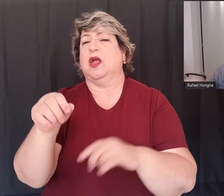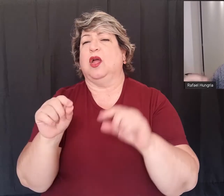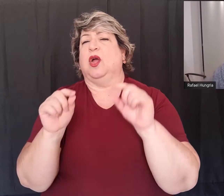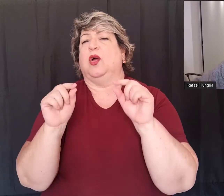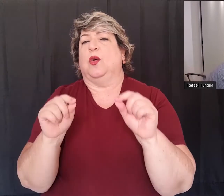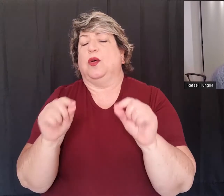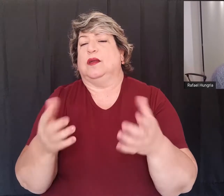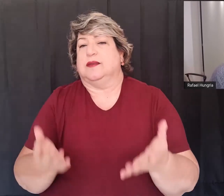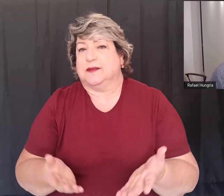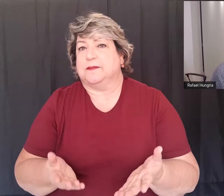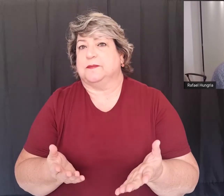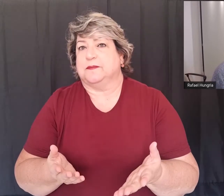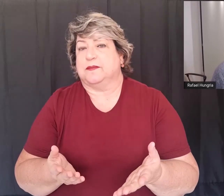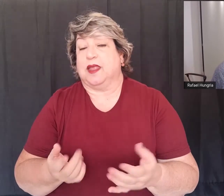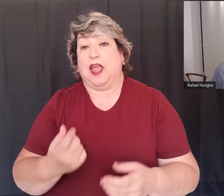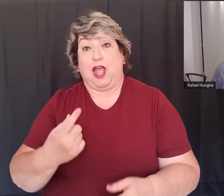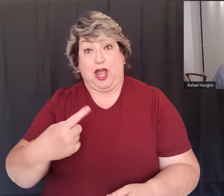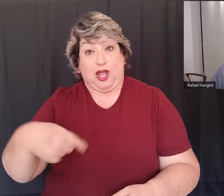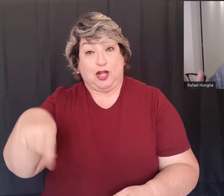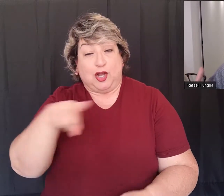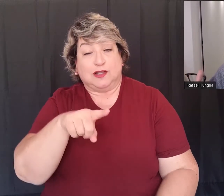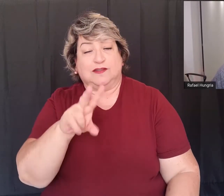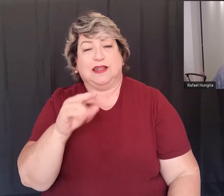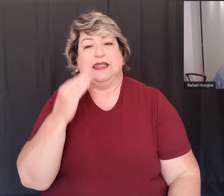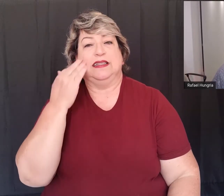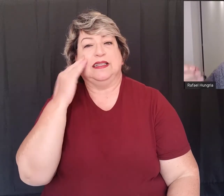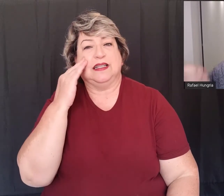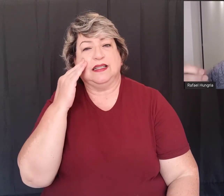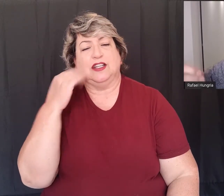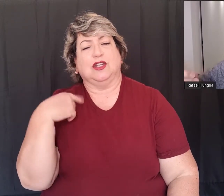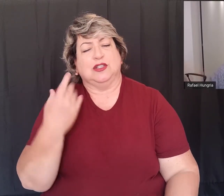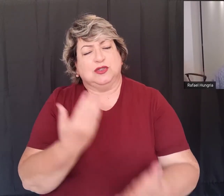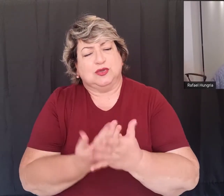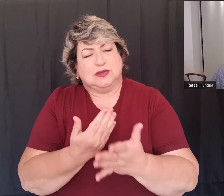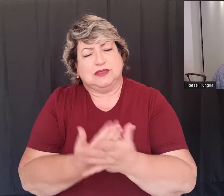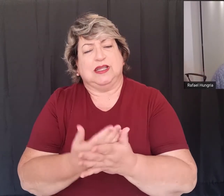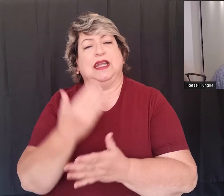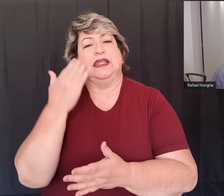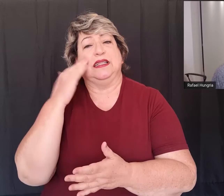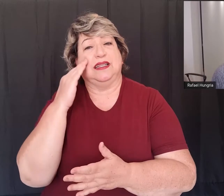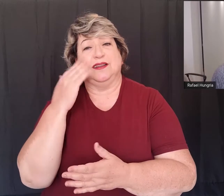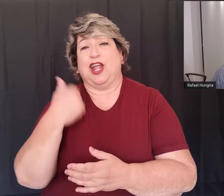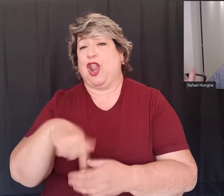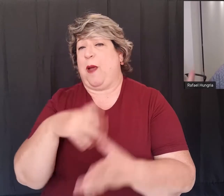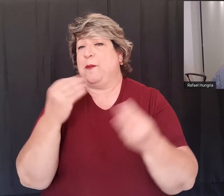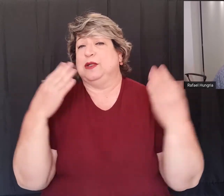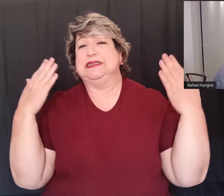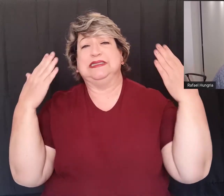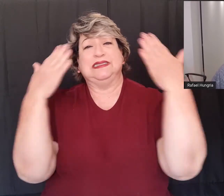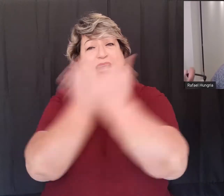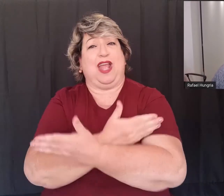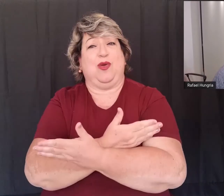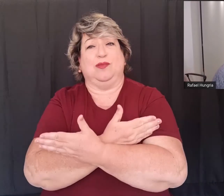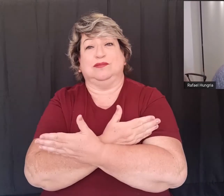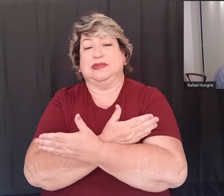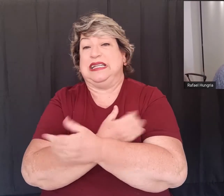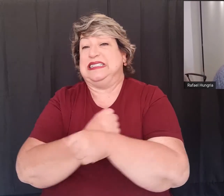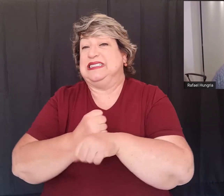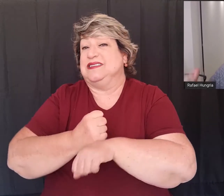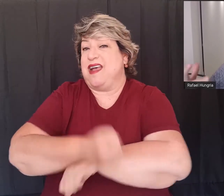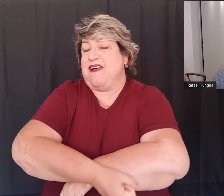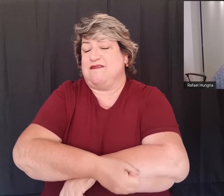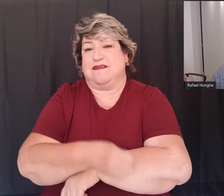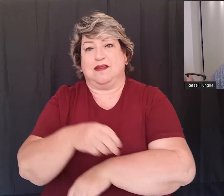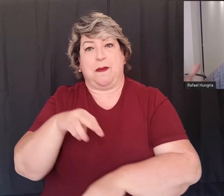compreenderem o que está por trás dessa manipulação, aí vocês vão entender a condição que nós estamos aqui, de cegueira, de ignorância